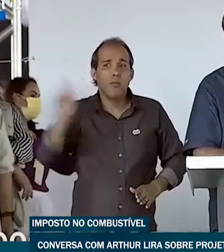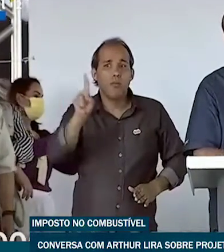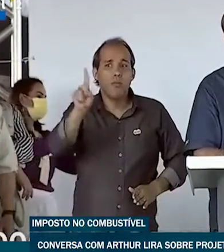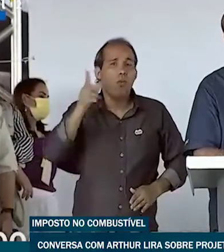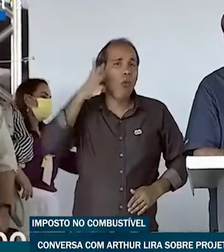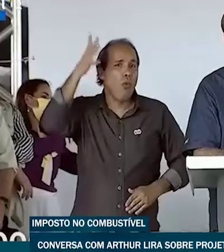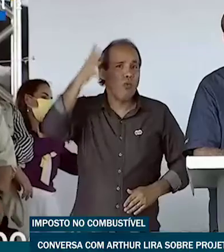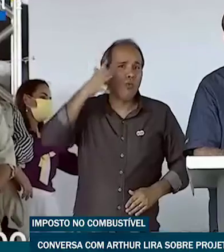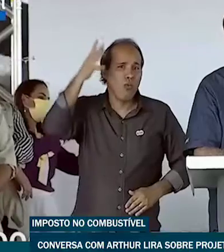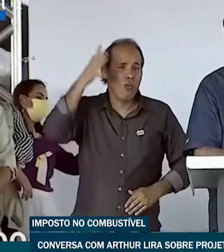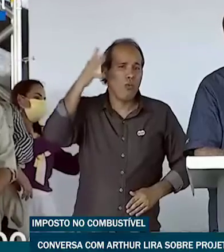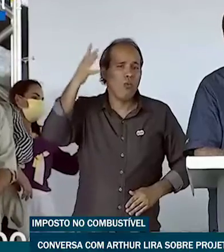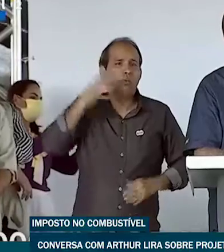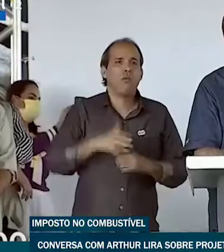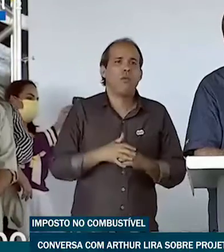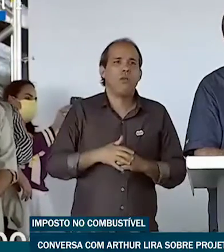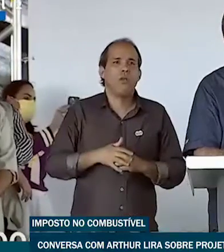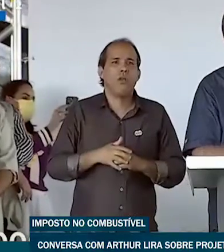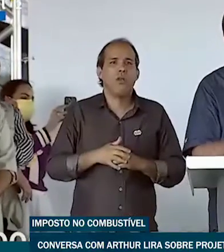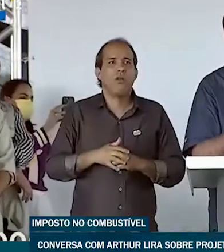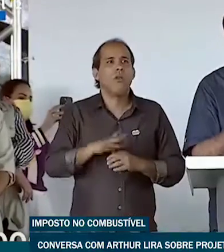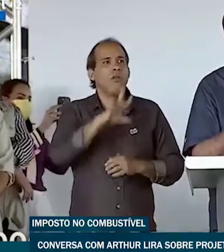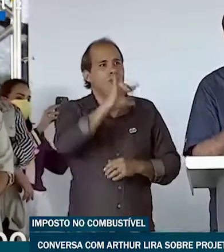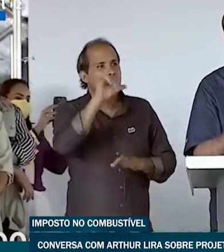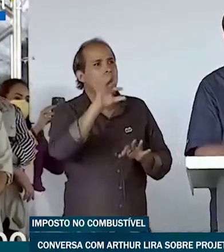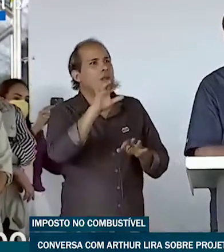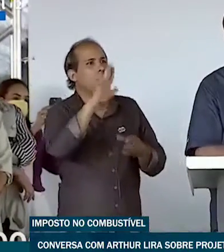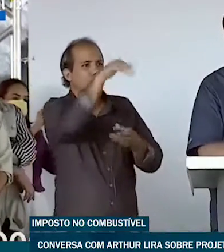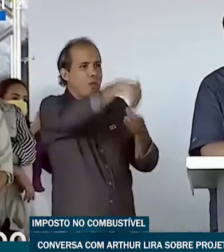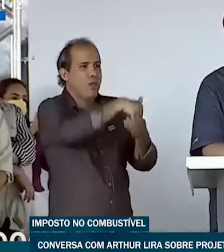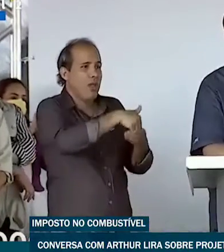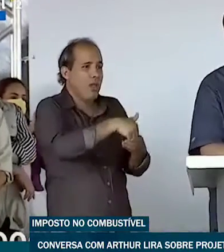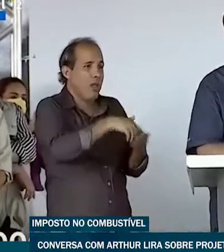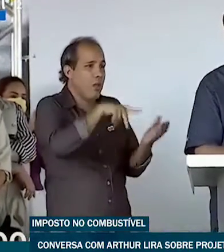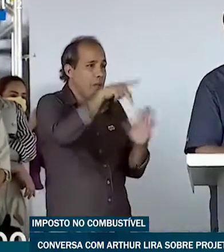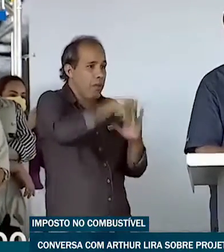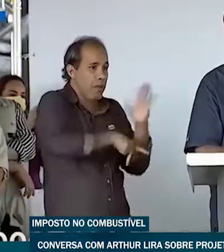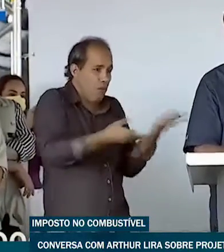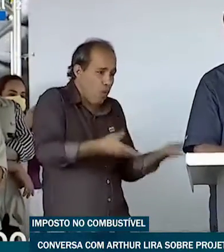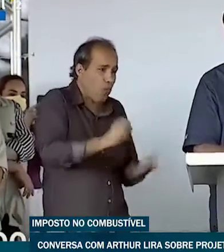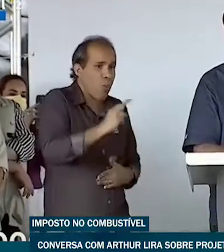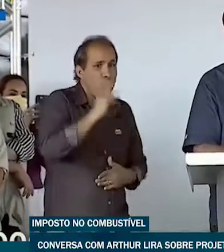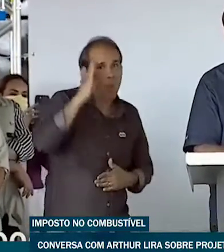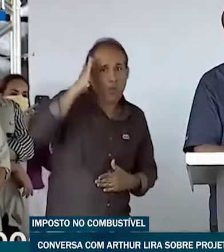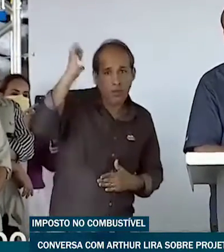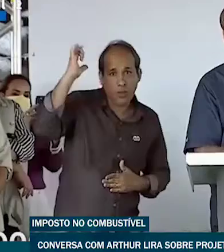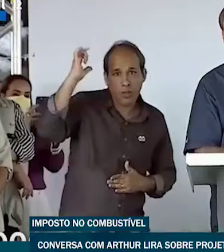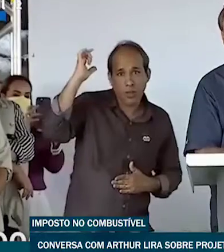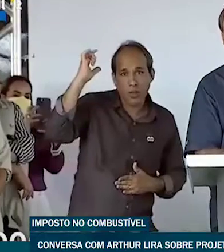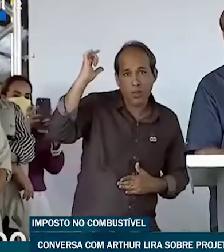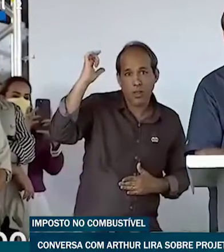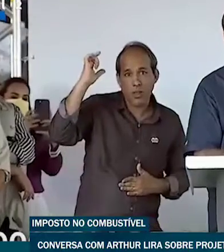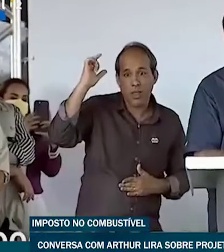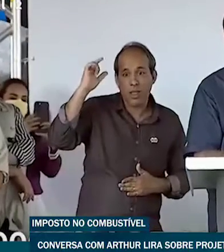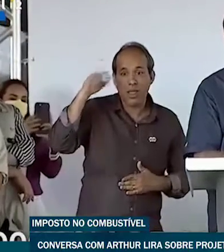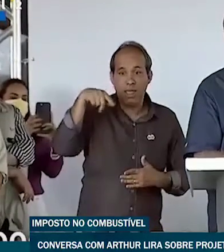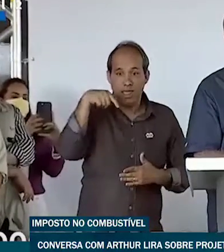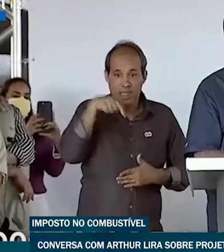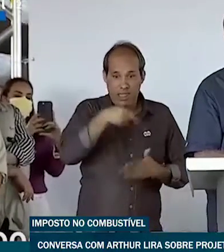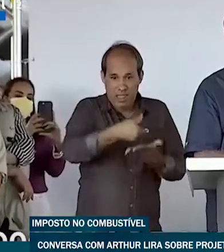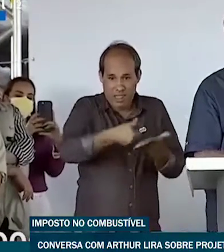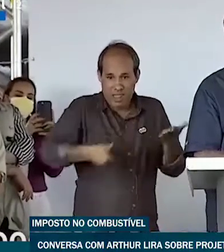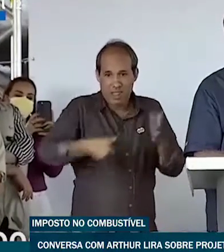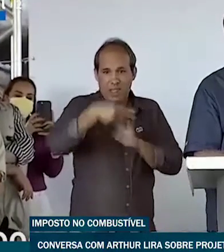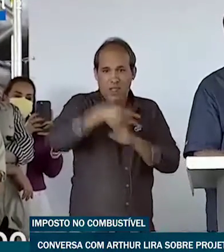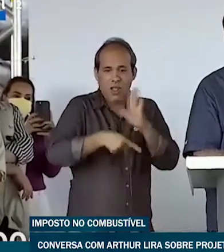dado momento, dizendo que colocaria em votação o projeto hoje ou amanhã. O que diz esse projeto sobre